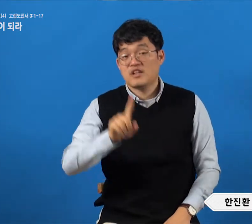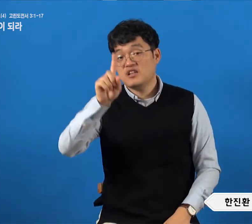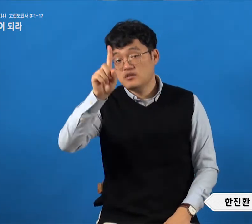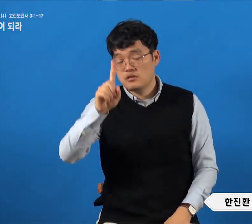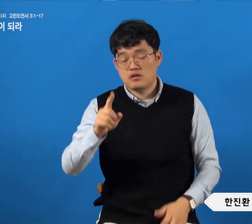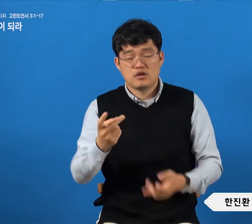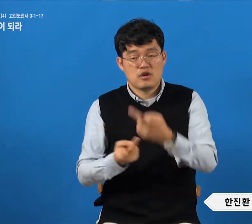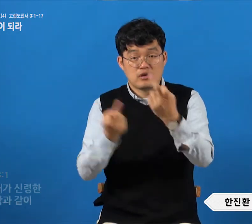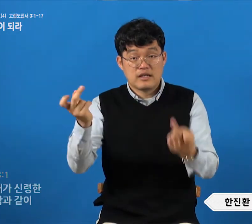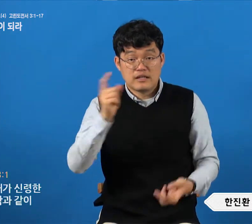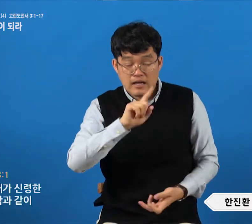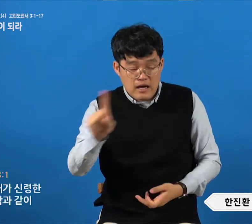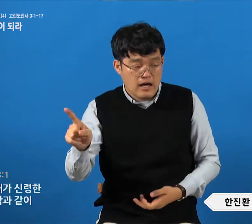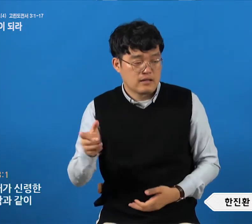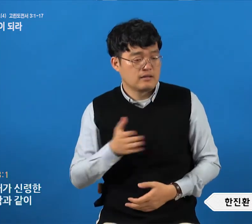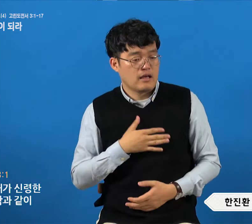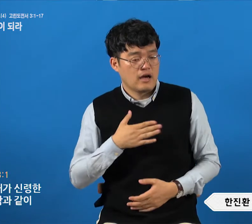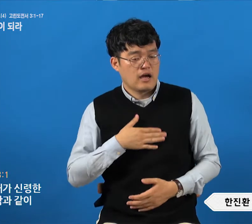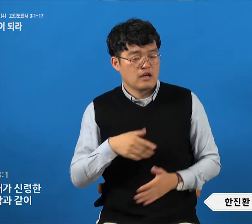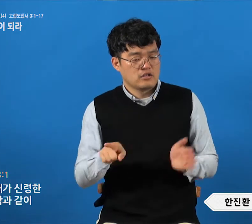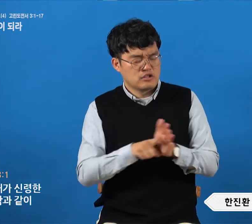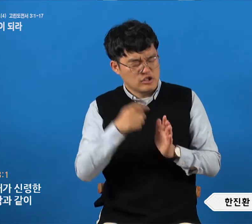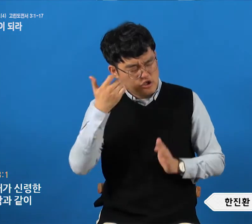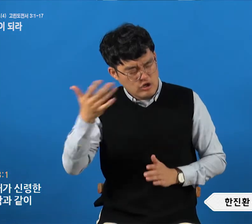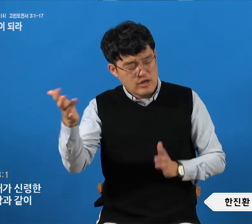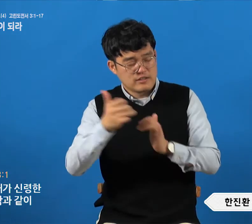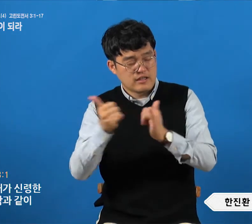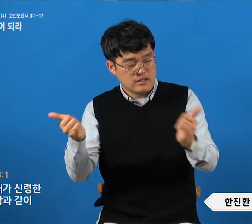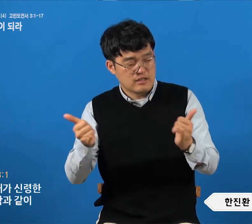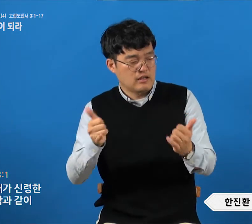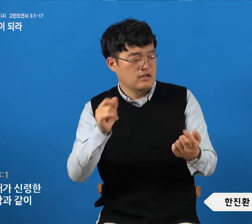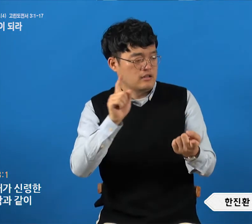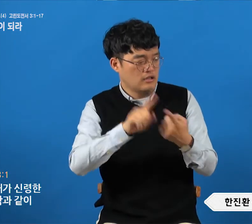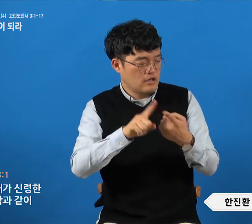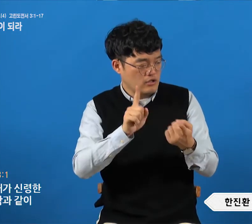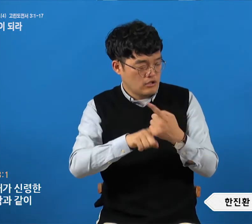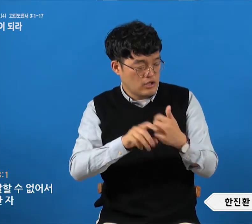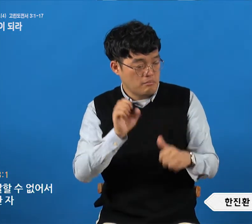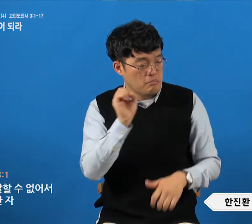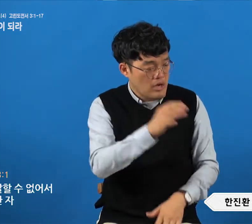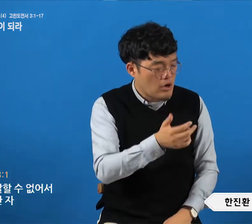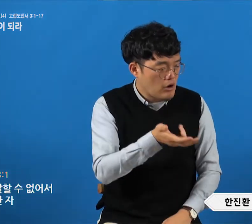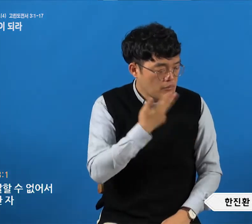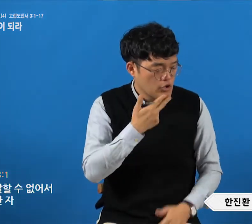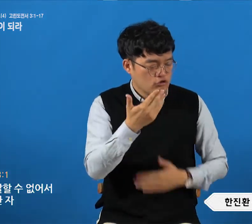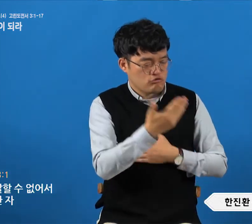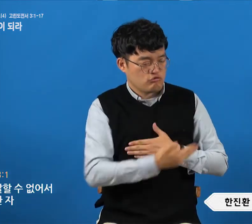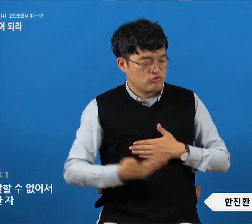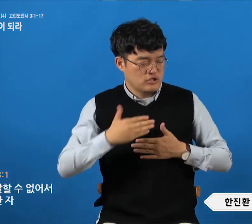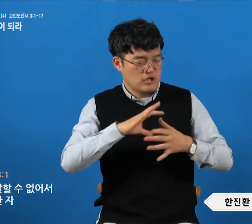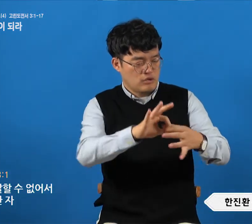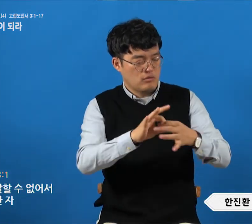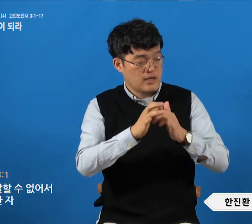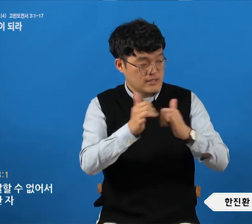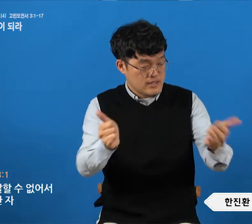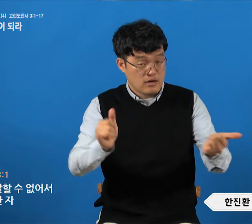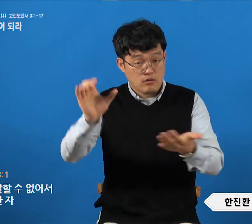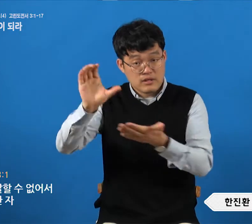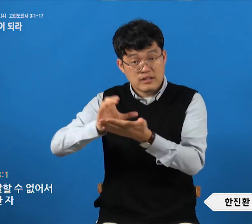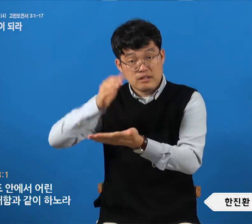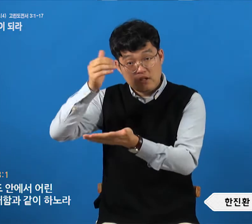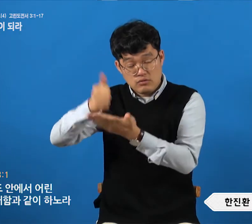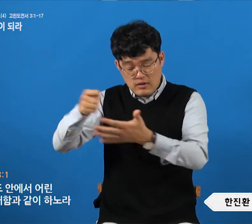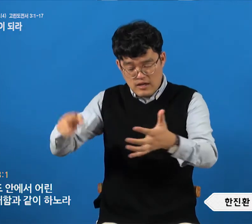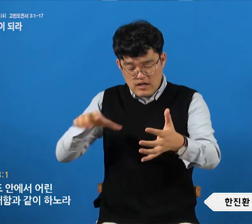1절에는 형제들아 내가 신령한 자들을 대함과 같이 너희에게 말할 수 없어서 육신에 속한 자 곧 그리스도